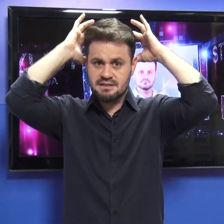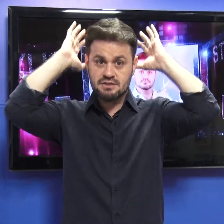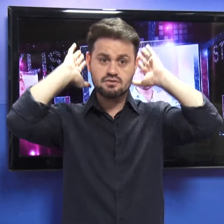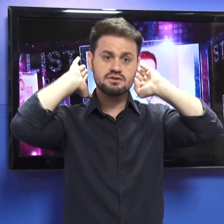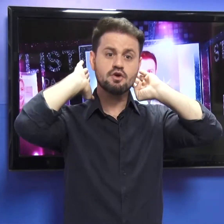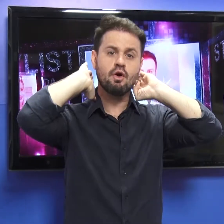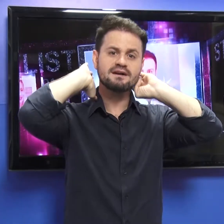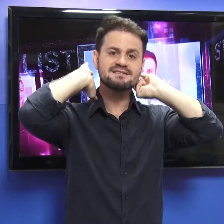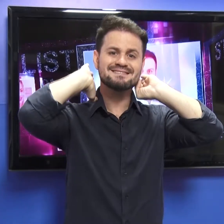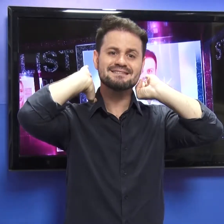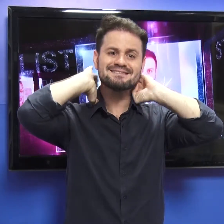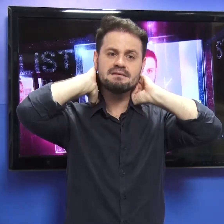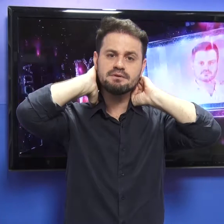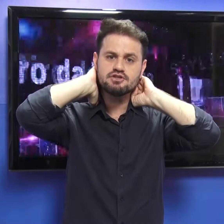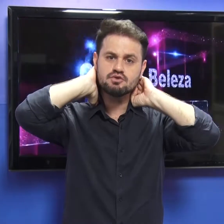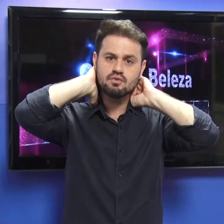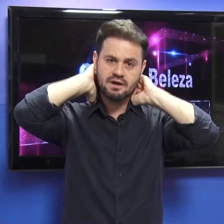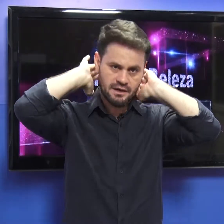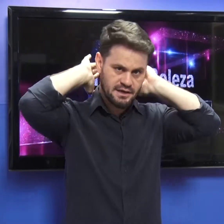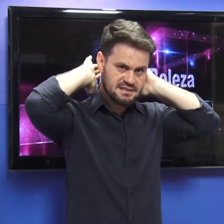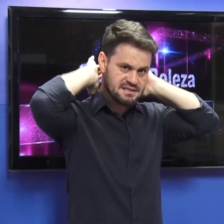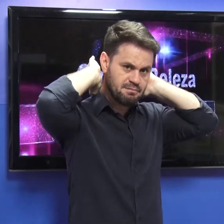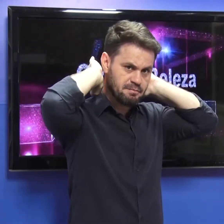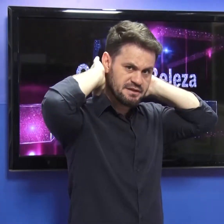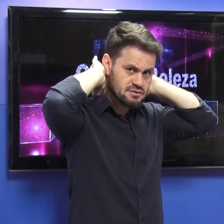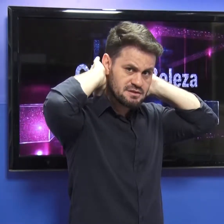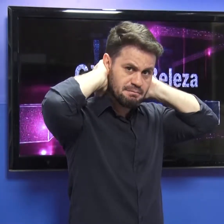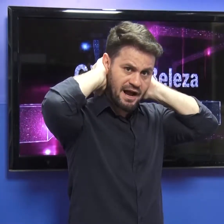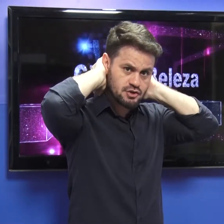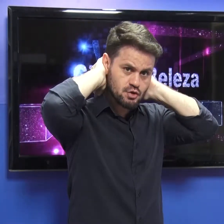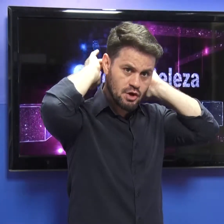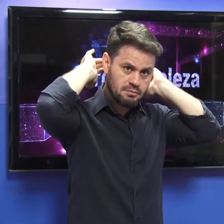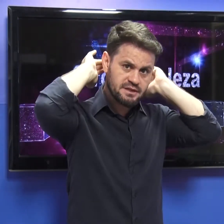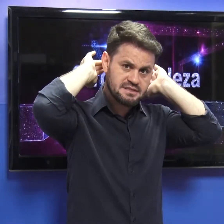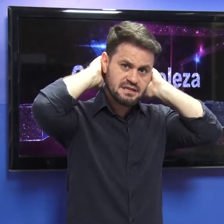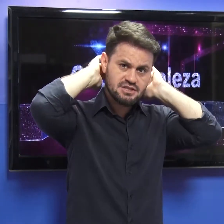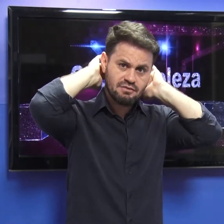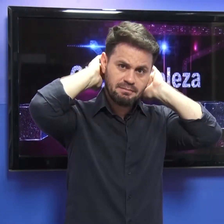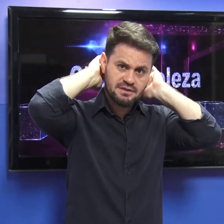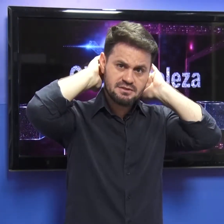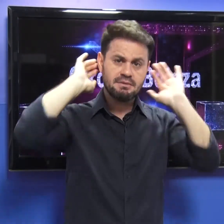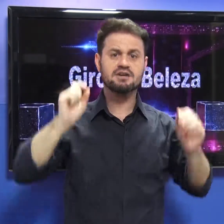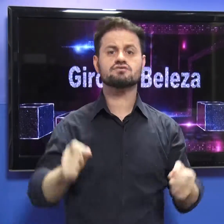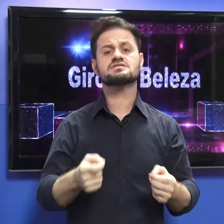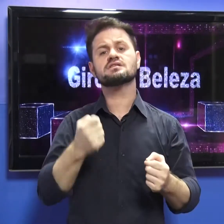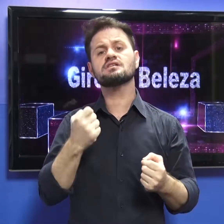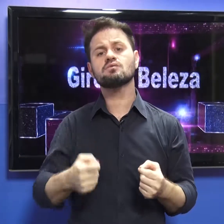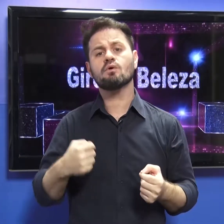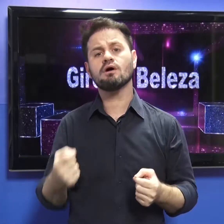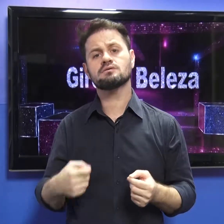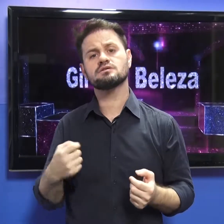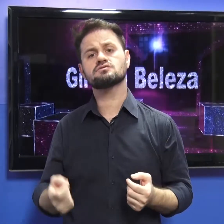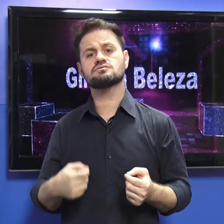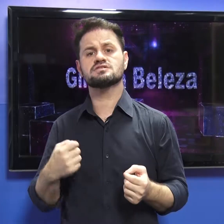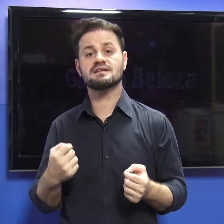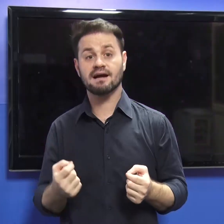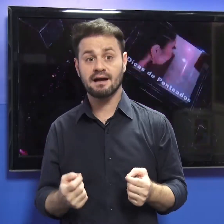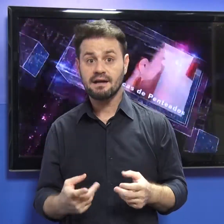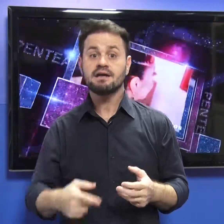liso e cox sempre nunca sempre presos embaixo porque se ele estiver preso embaixo você não corre o risco de estragar e